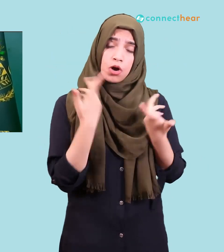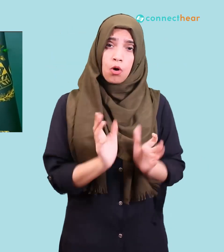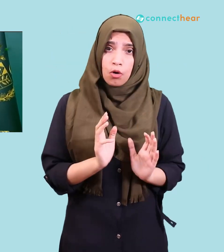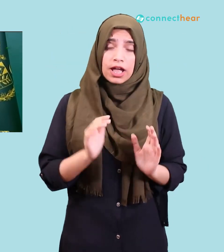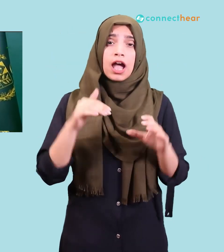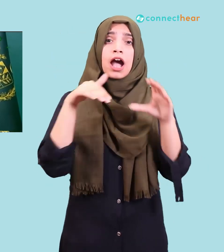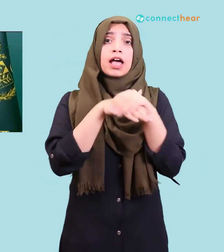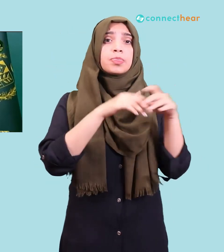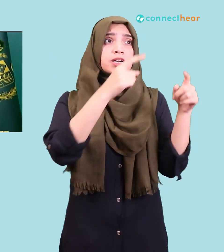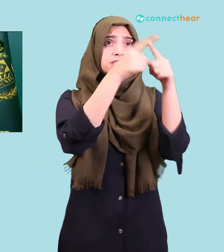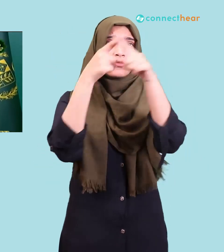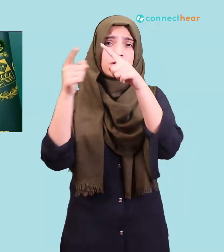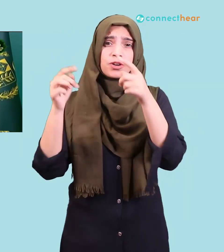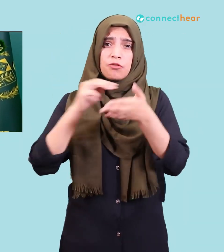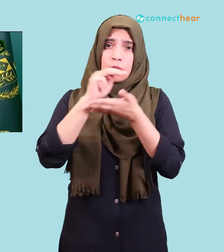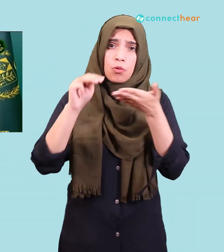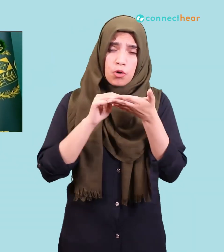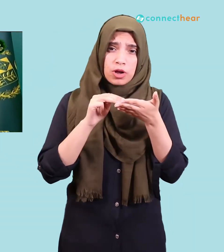अब